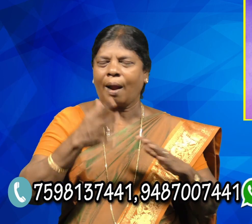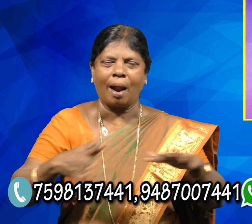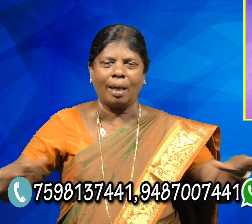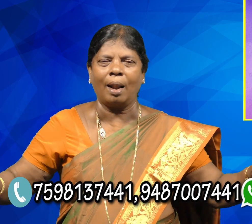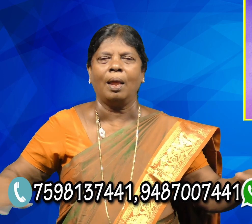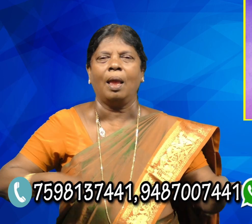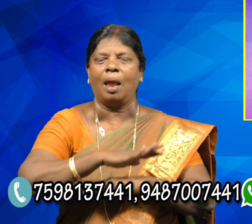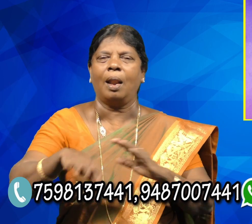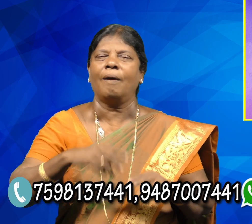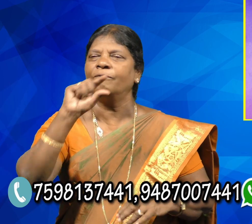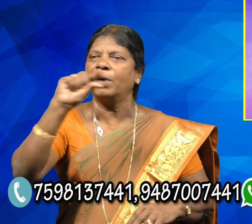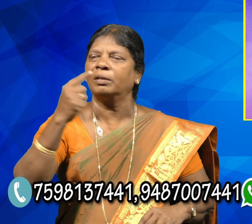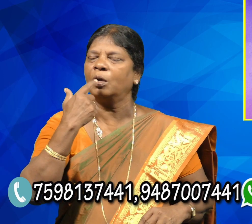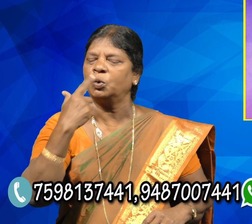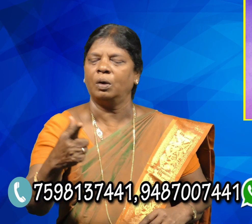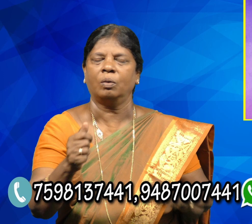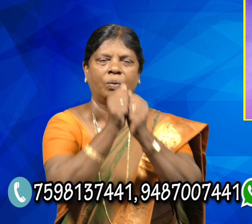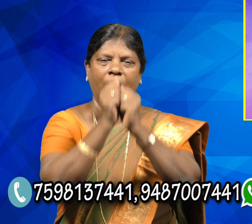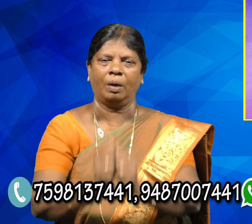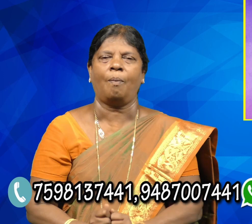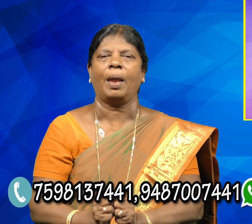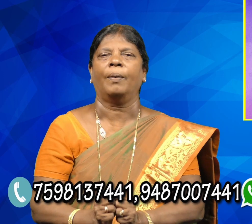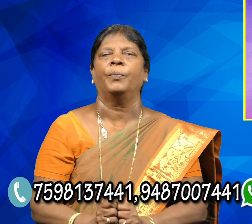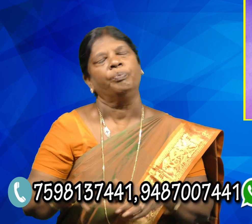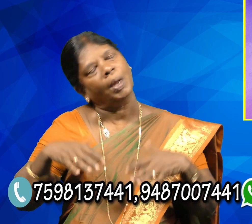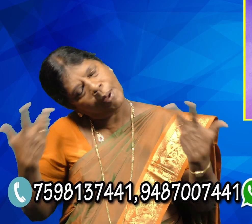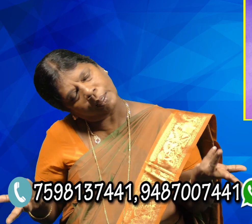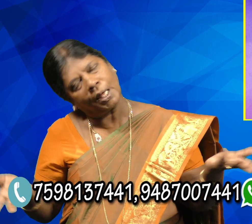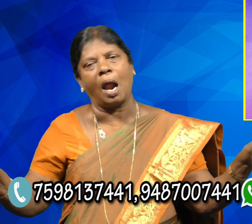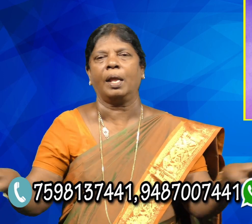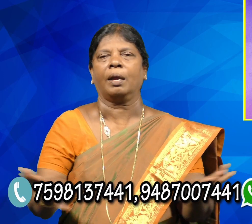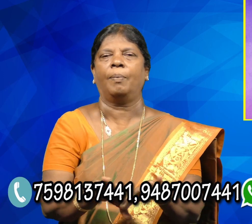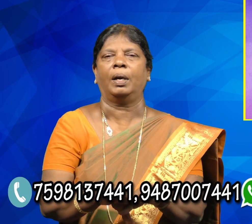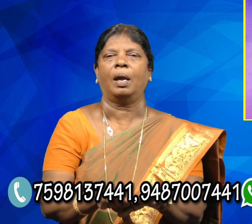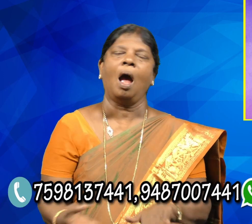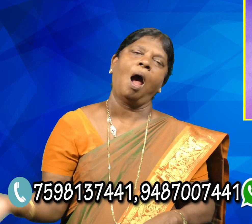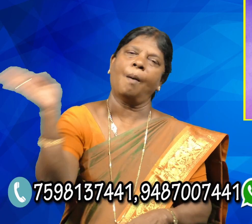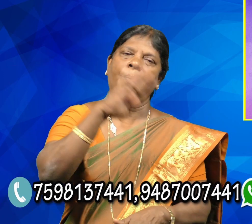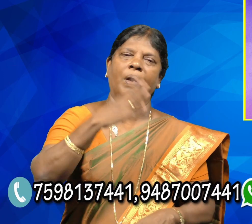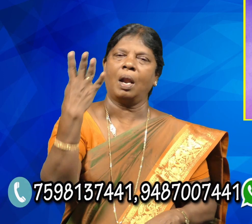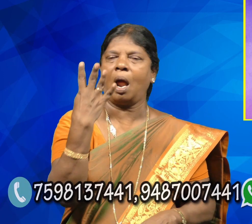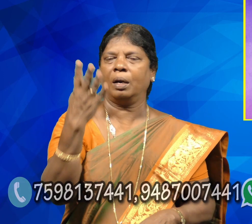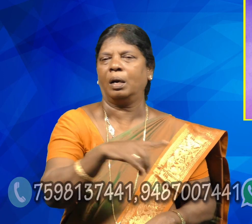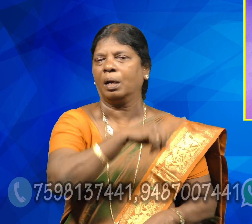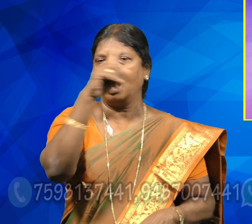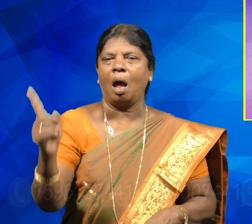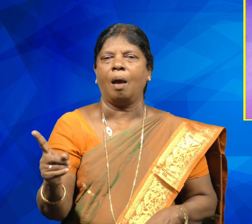காற்று, கடல், இதெல்லாம் வார்த்தையினாலே அமைதிப்படுத்தினார். மரித்து அடக்கம் பண்ணப்பட்டதுக்கு